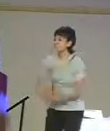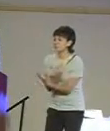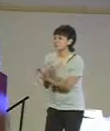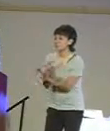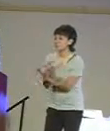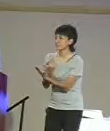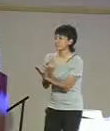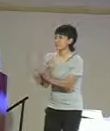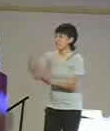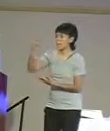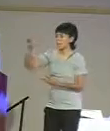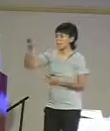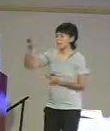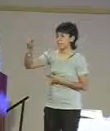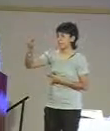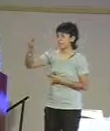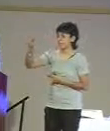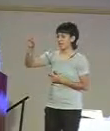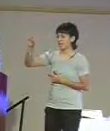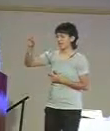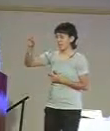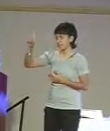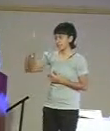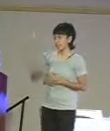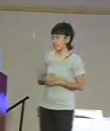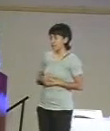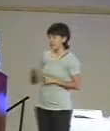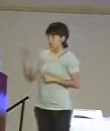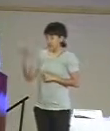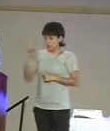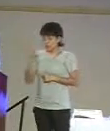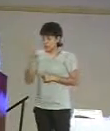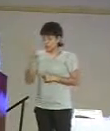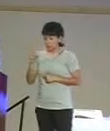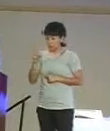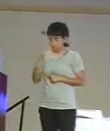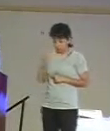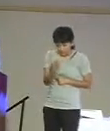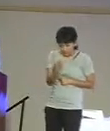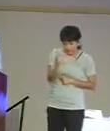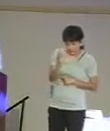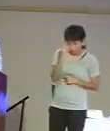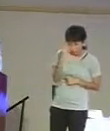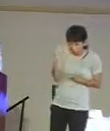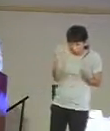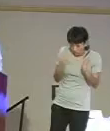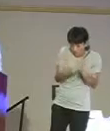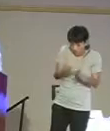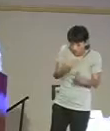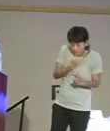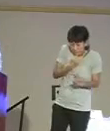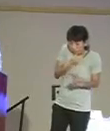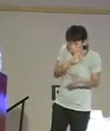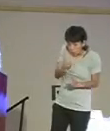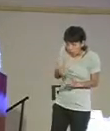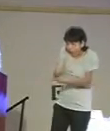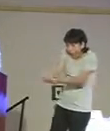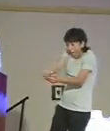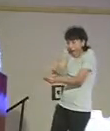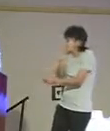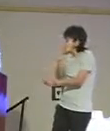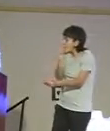de estos 400.000 niños muertos antes de cumplir 5 años,